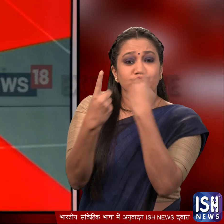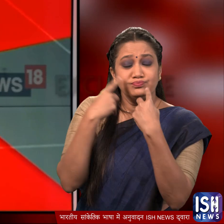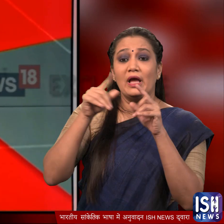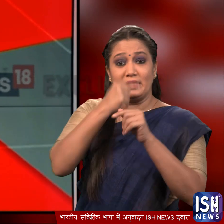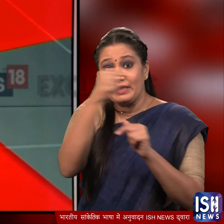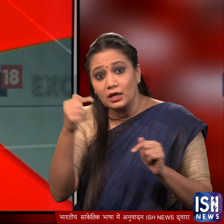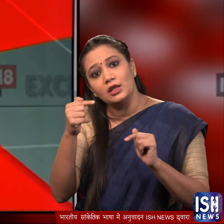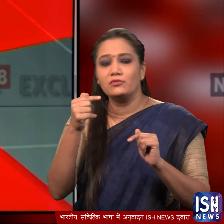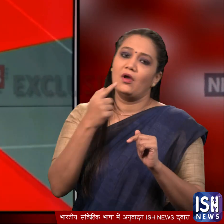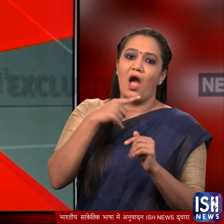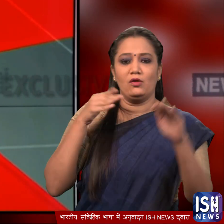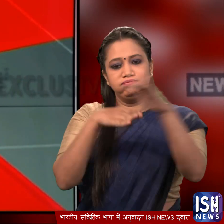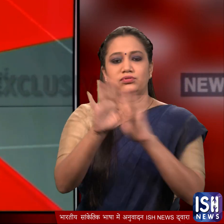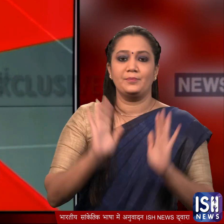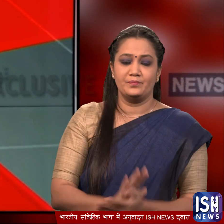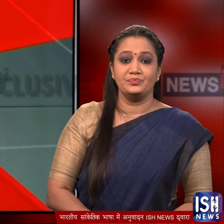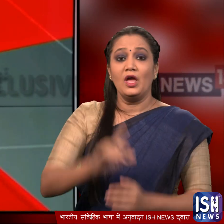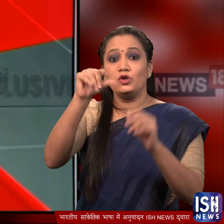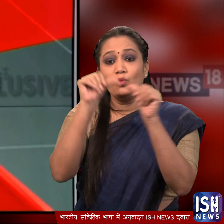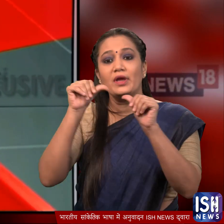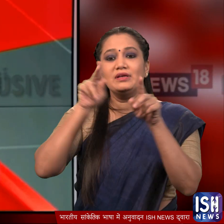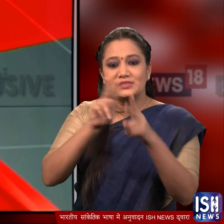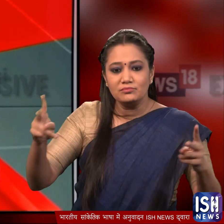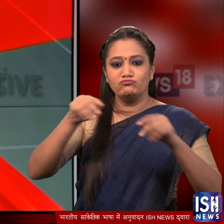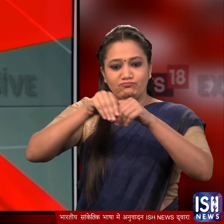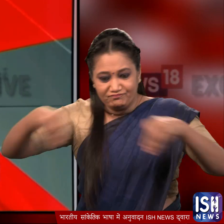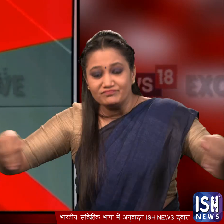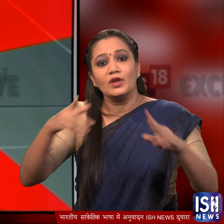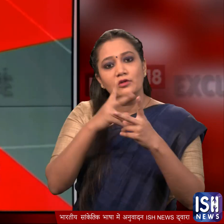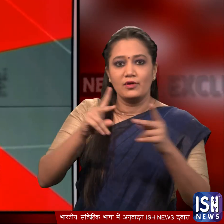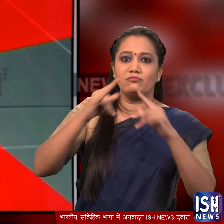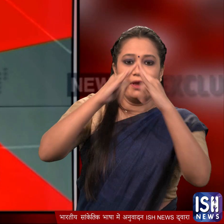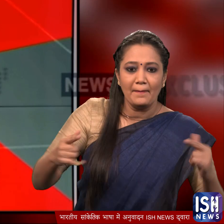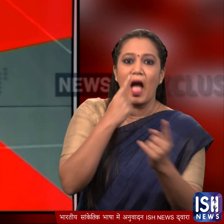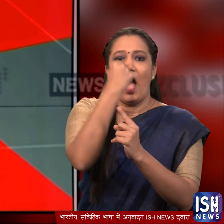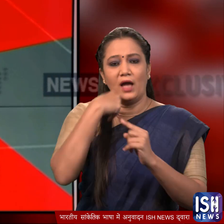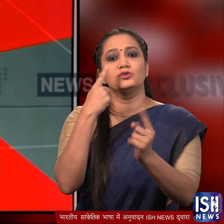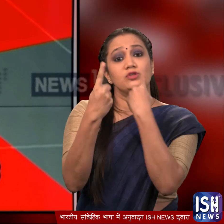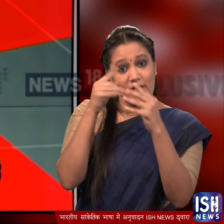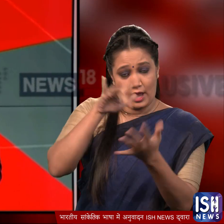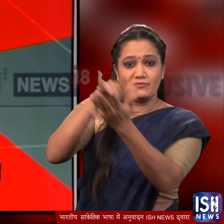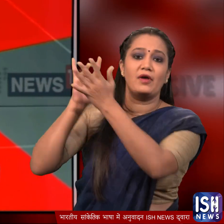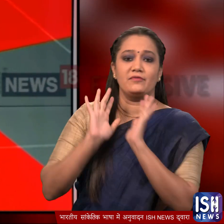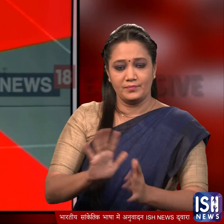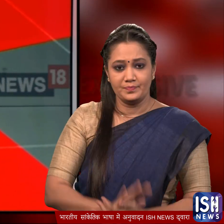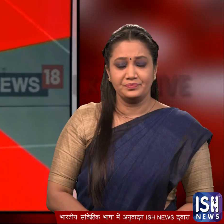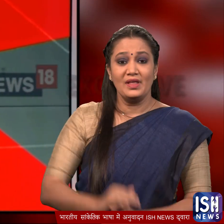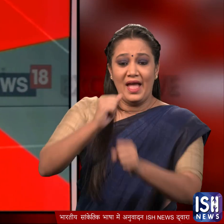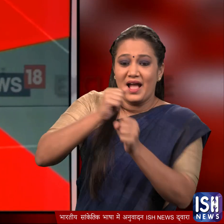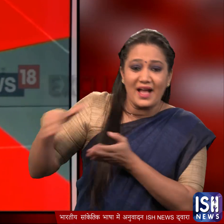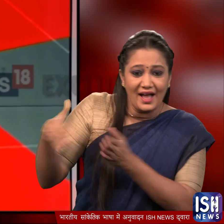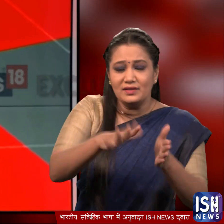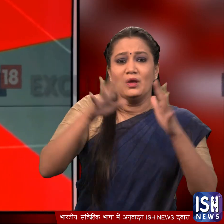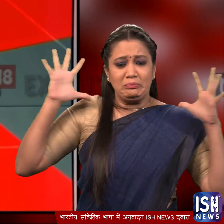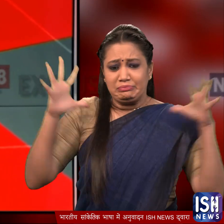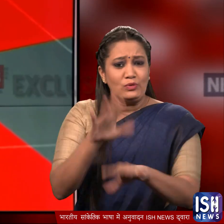का RT-PCR टेस्ट नेगेटिव होगा। इसके लिए उत्तराखंड की सीमाओं पर भी कोरोना जांच करने के लिए कैंप खोल दिए गए हैं। कुंभ में स्नान के